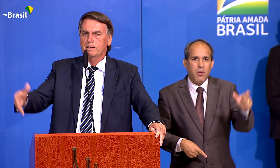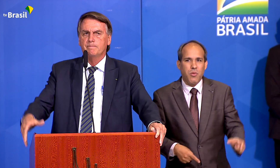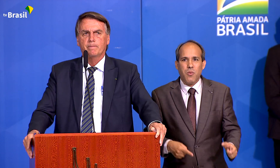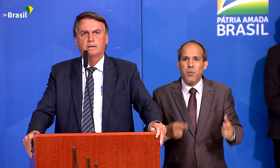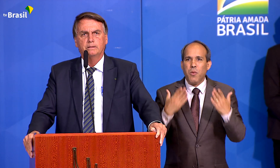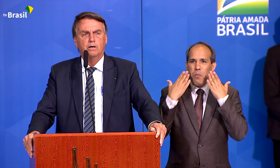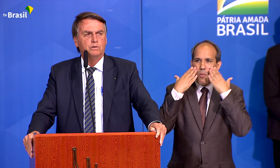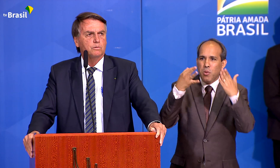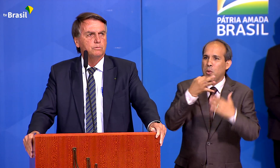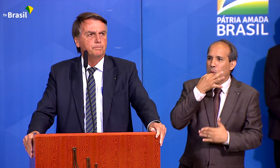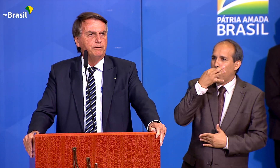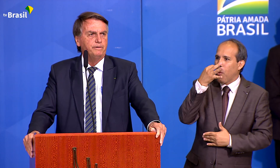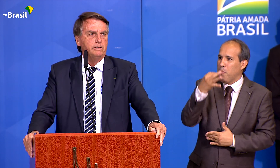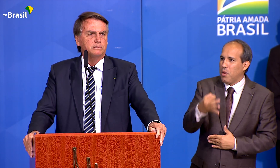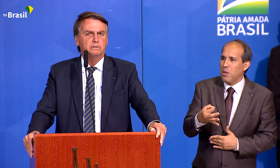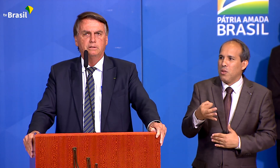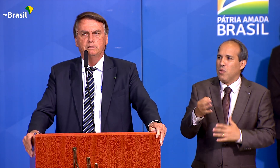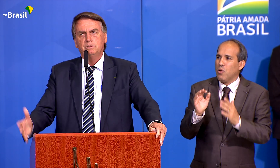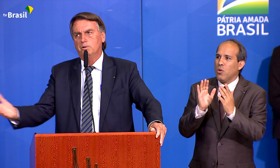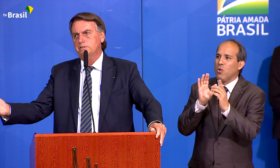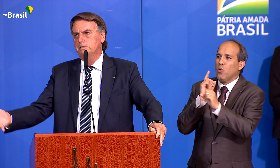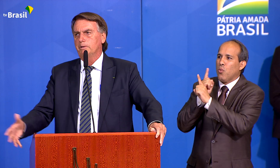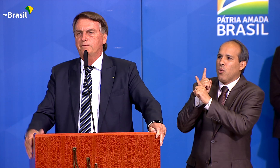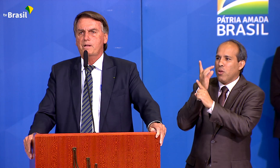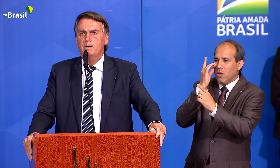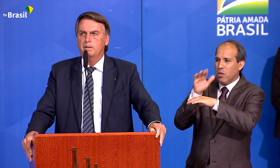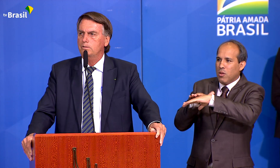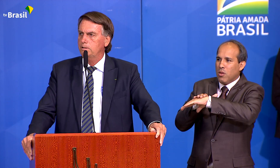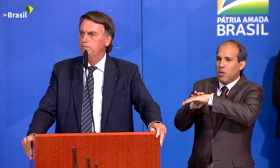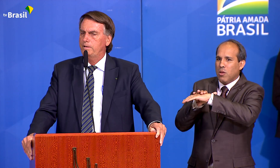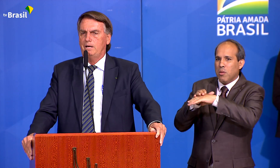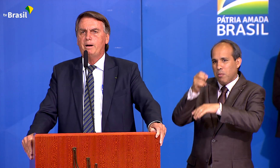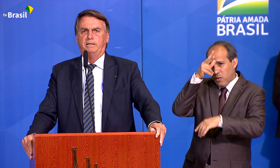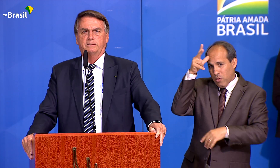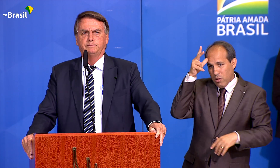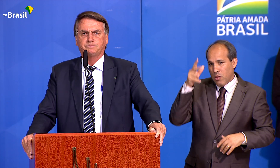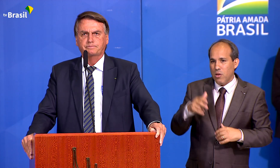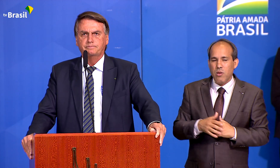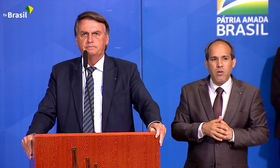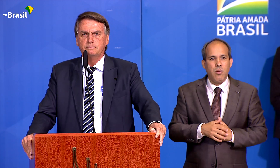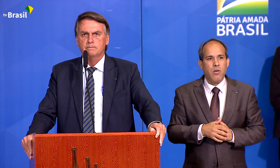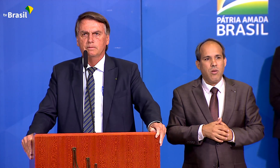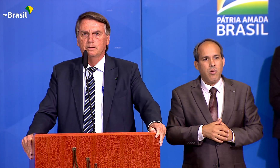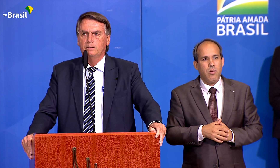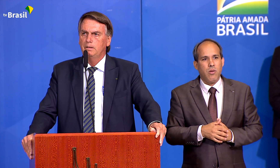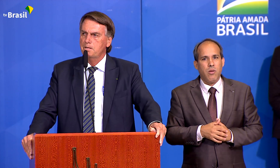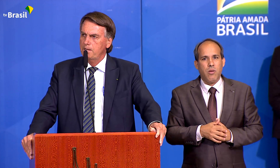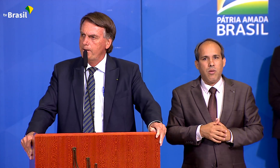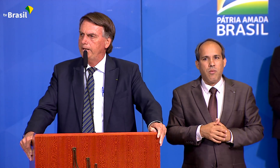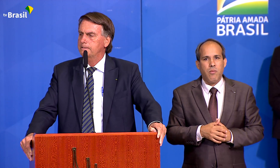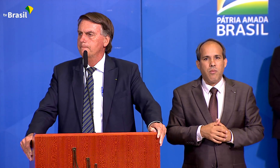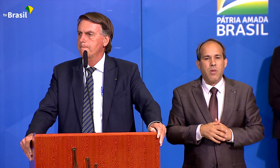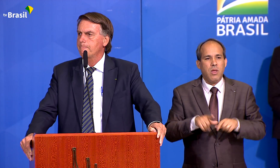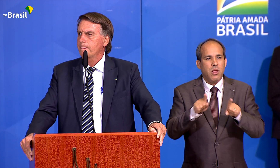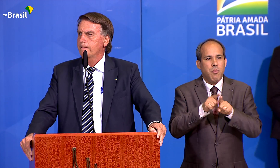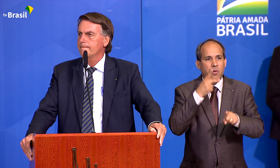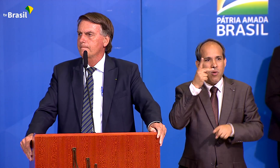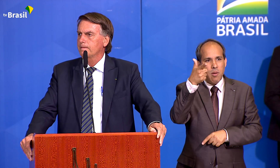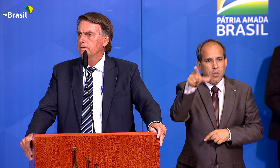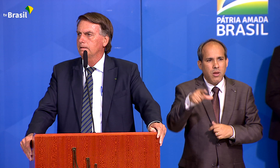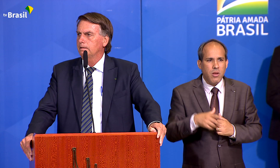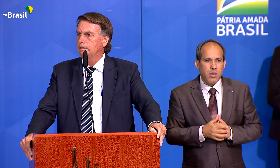a comparecer na reunião com o prefeito se E ontem de manhã fiquei sabendo que não viria mais o vídeo até